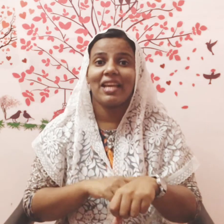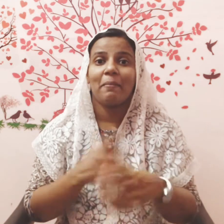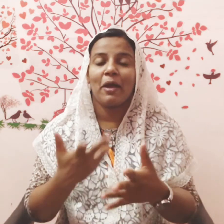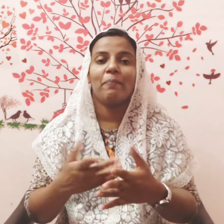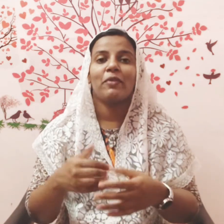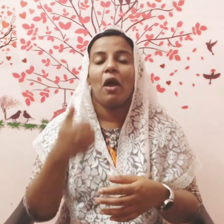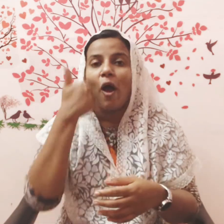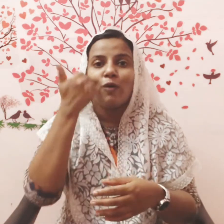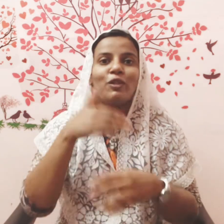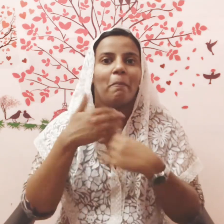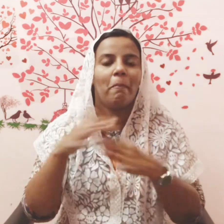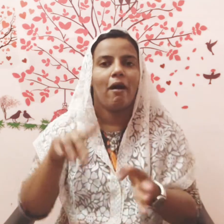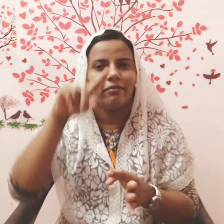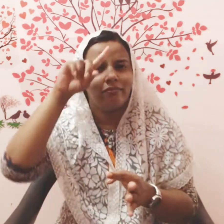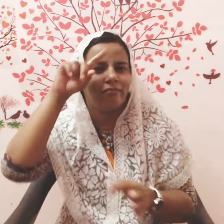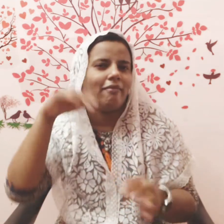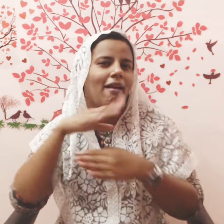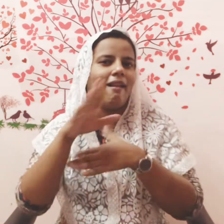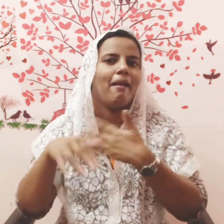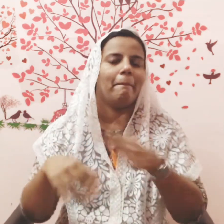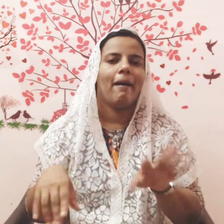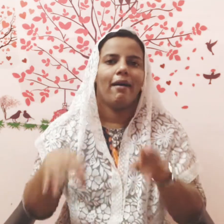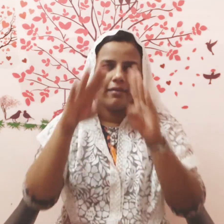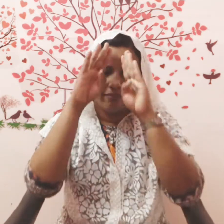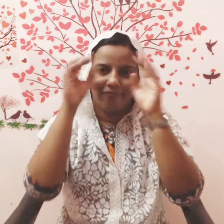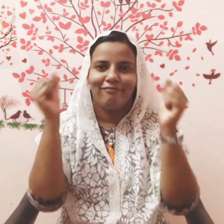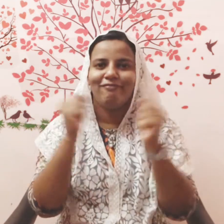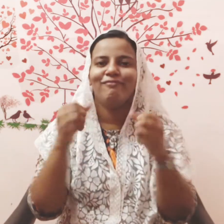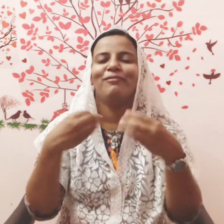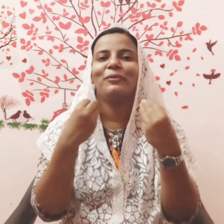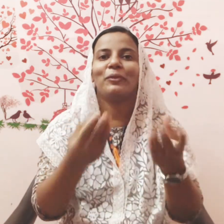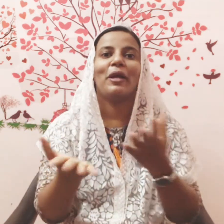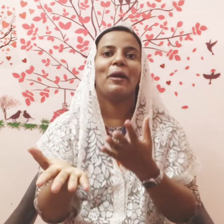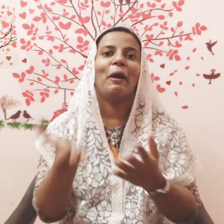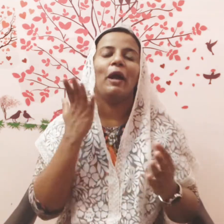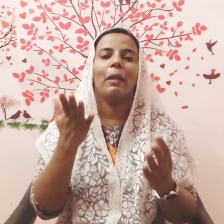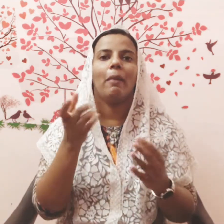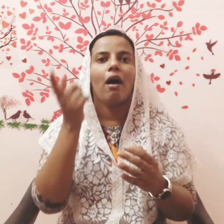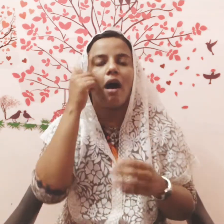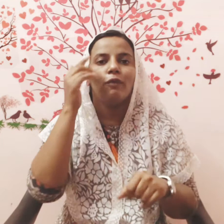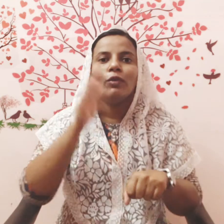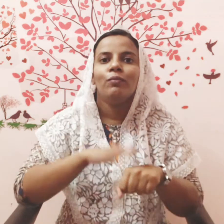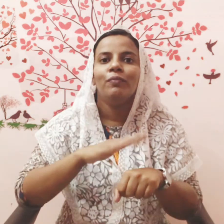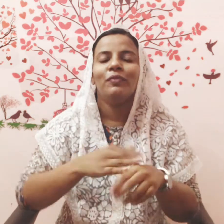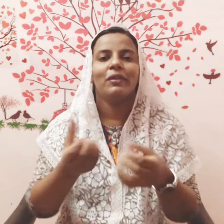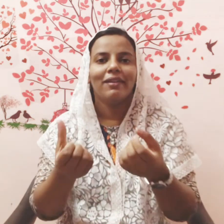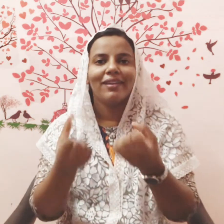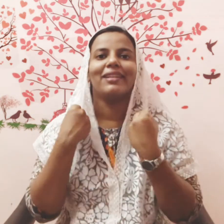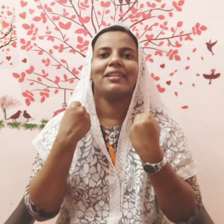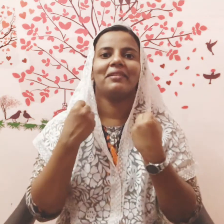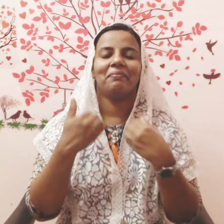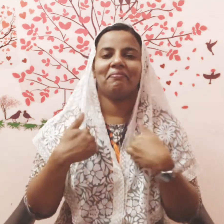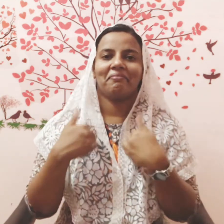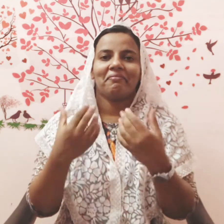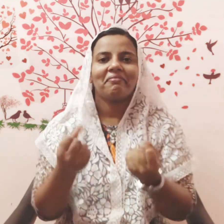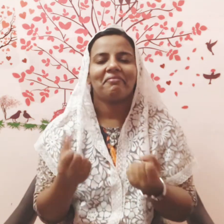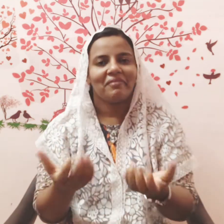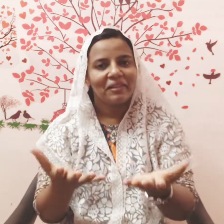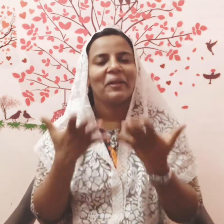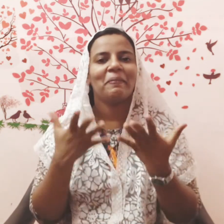അവൻ രക്തസ്രാവം നിന്നു, ബാധ മാറി, സ്വസ്ഥയായി എന്ന് ശരീരത്തിലറിഞ്ഞു. അവൾ ഇമ്മീഡിയറ്റ്ലി അവളുടെ അനുഭവം അവൾ കാണുക, അവളുടെ ജീവിതത്തിൽ സൗഖ്യമാകുന്നത്.